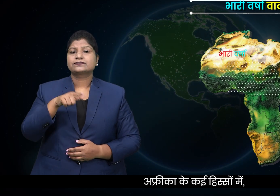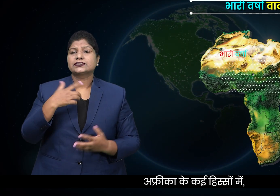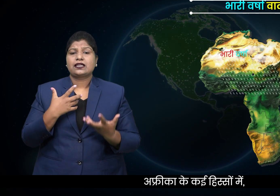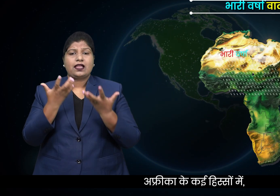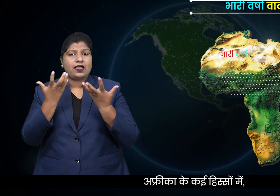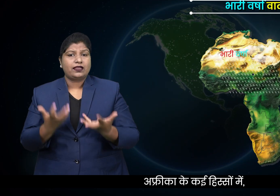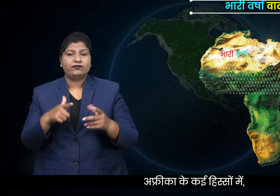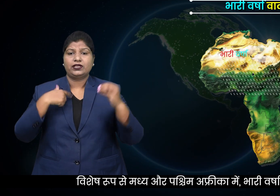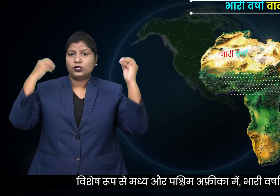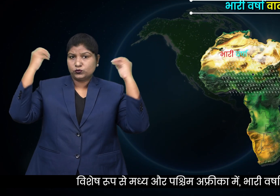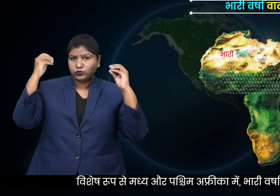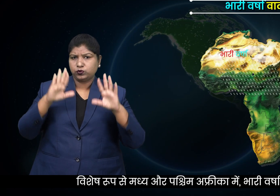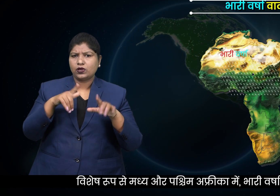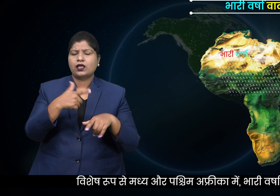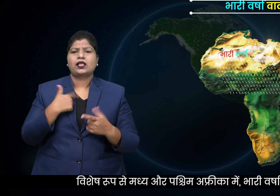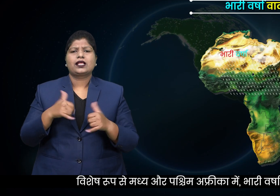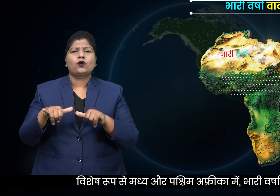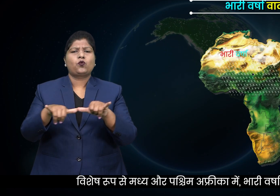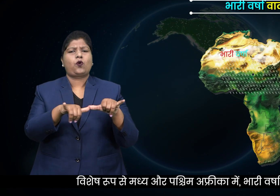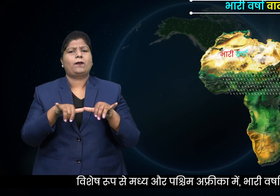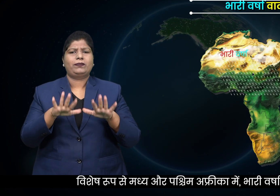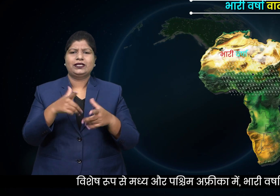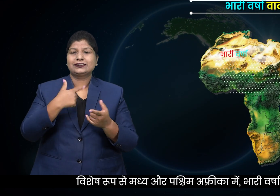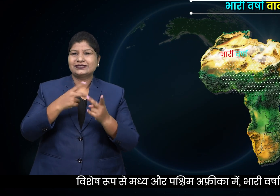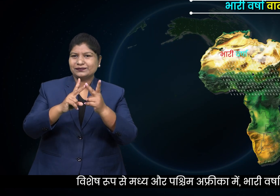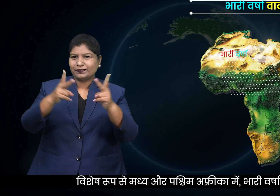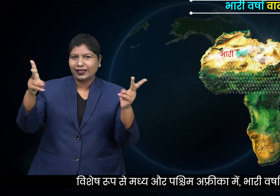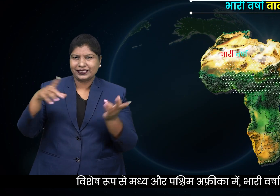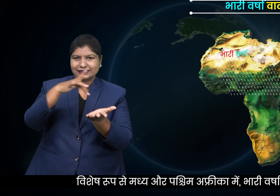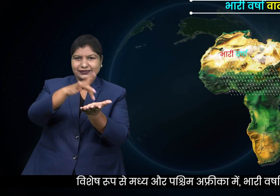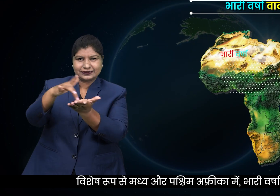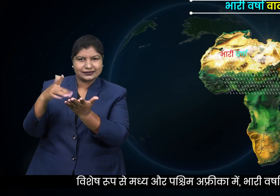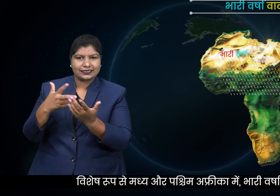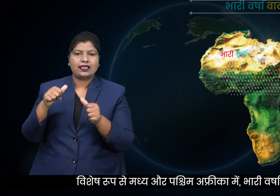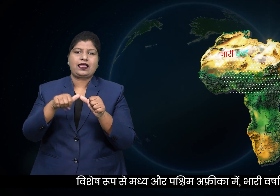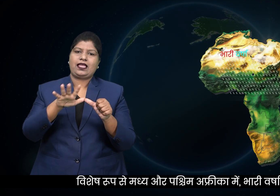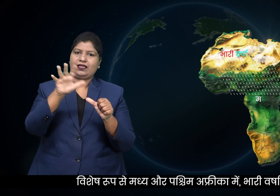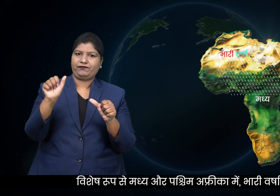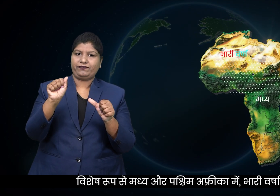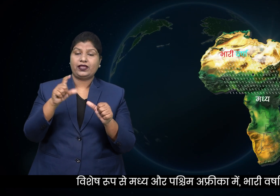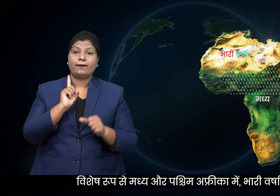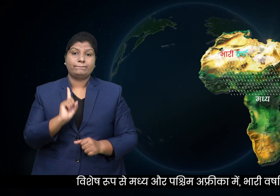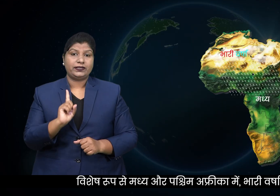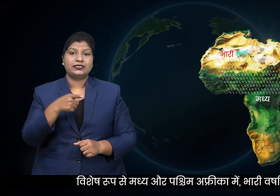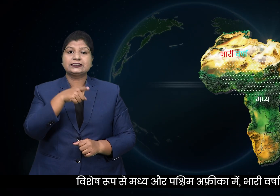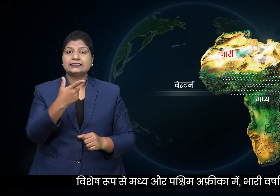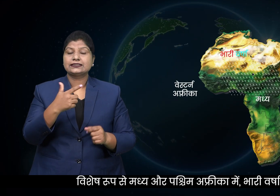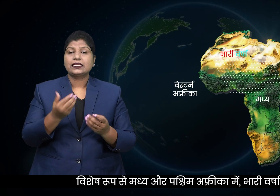अफ्रीका के कई हिस्सों में, विशेष रूप से मध्य और पश्चिम अफ्रीका में भारी वर्षा आम